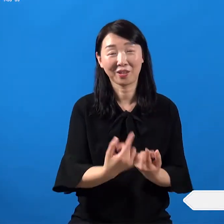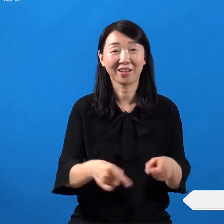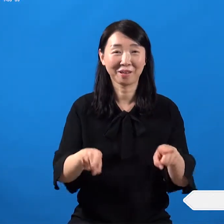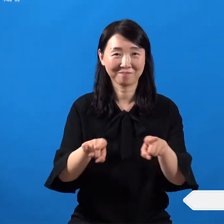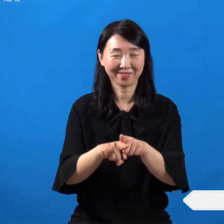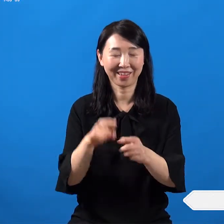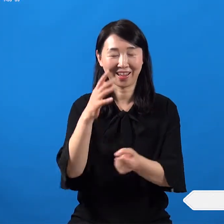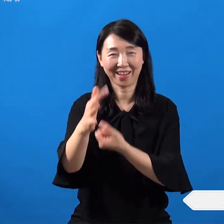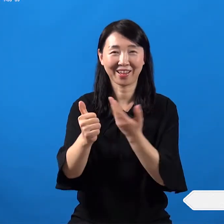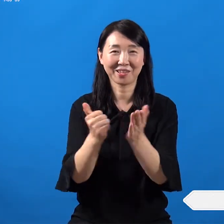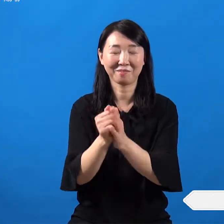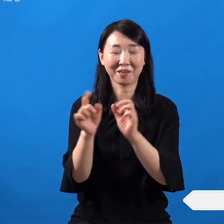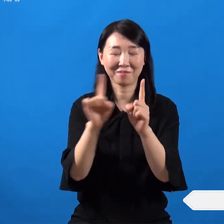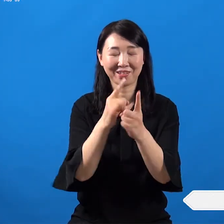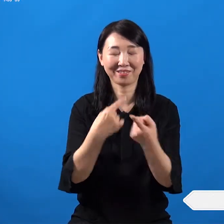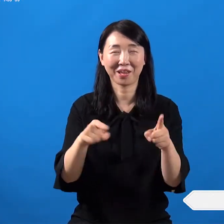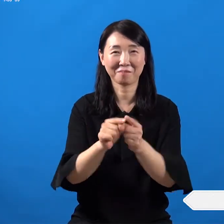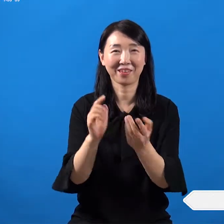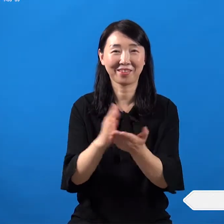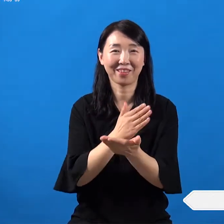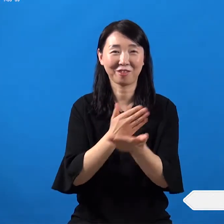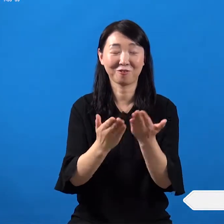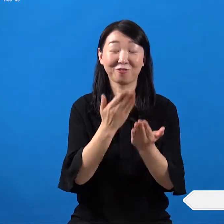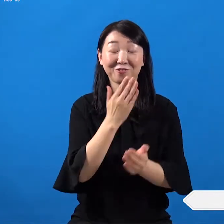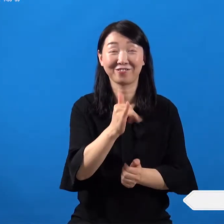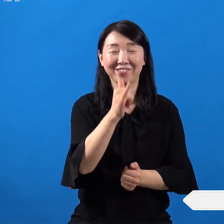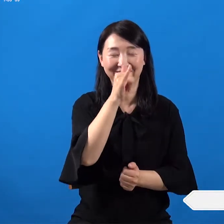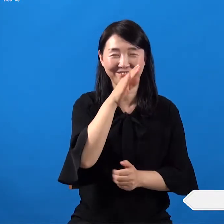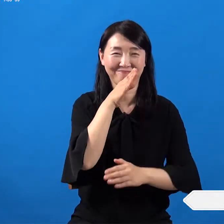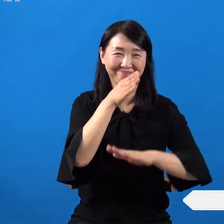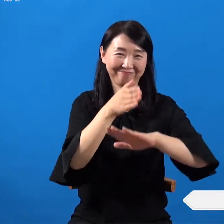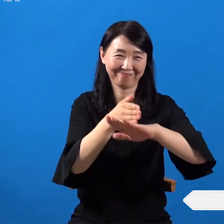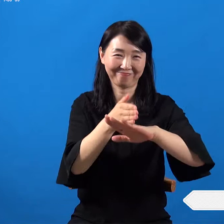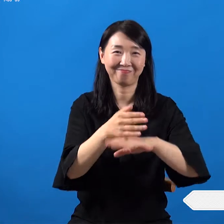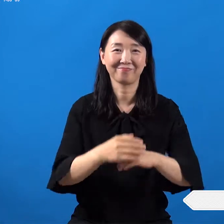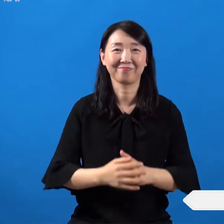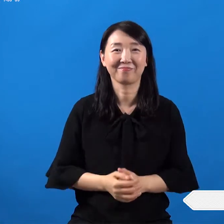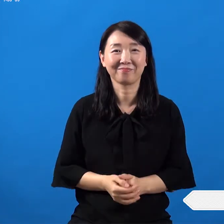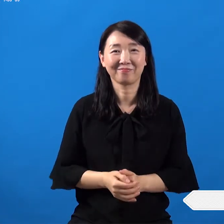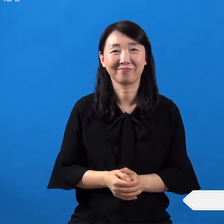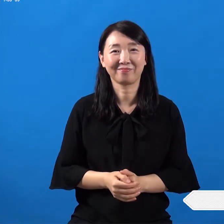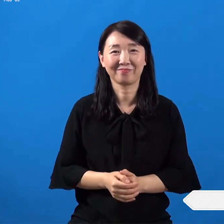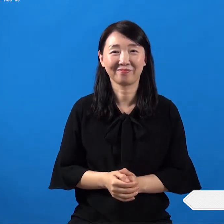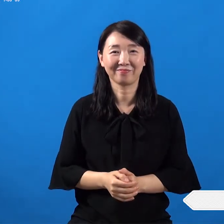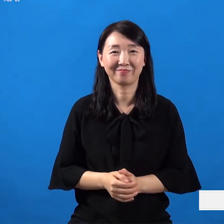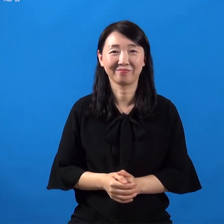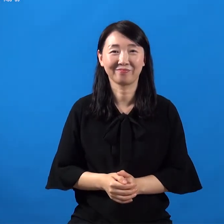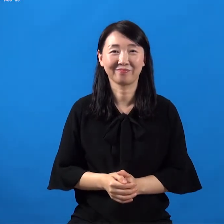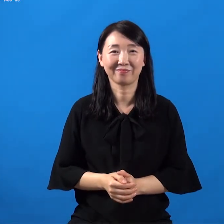여러분들과 함께 하나님의 말씀을 함께 나눌 수 있게 돼서 얼마나 감사한지 모르겠습니다.